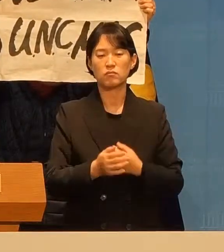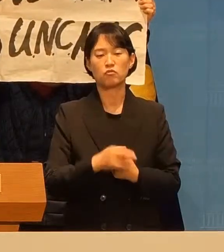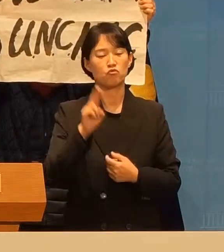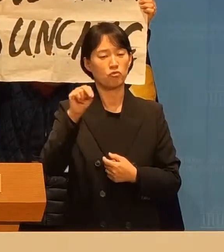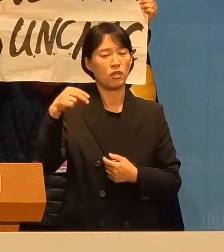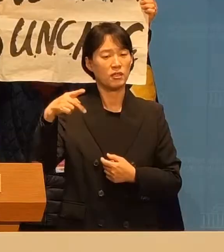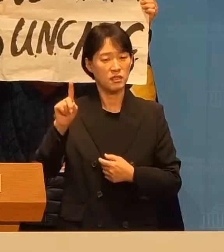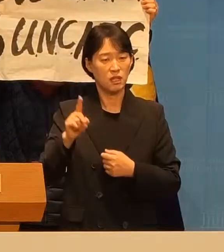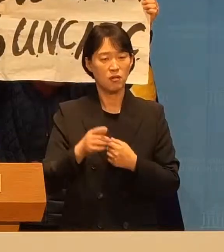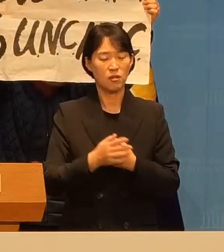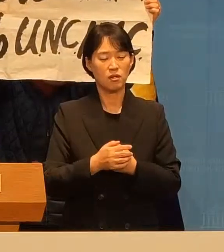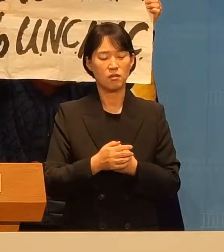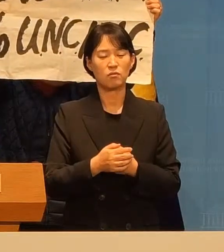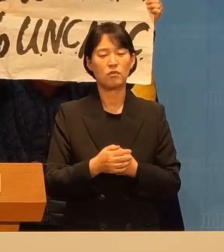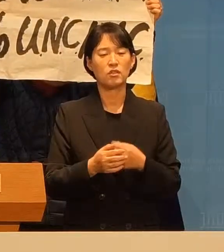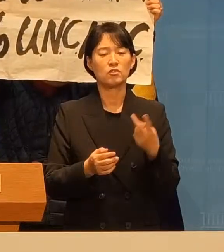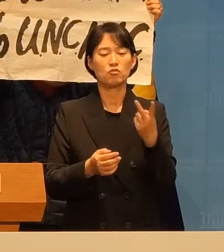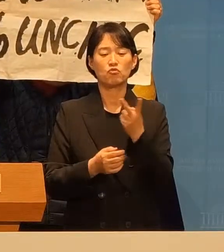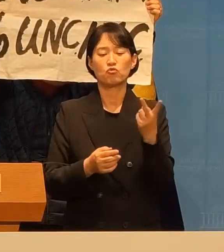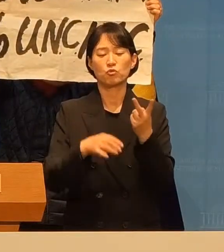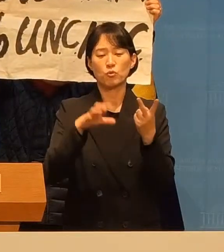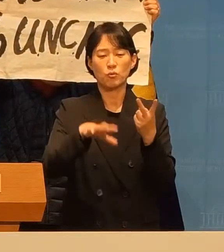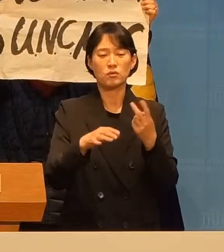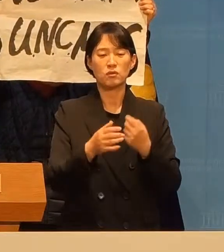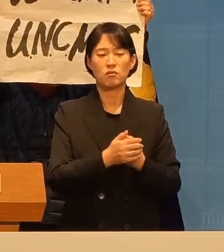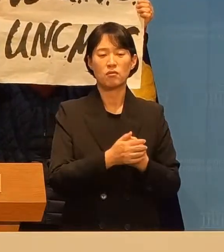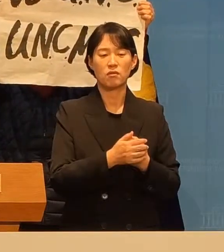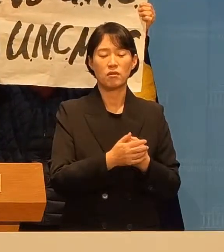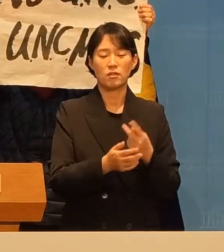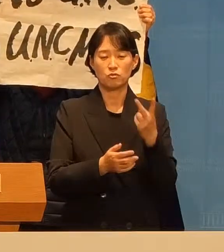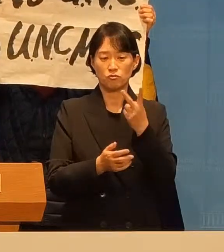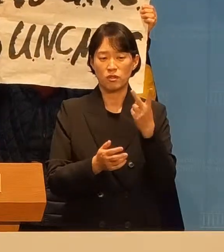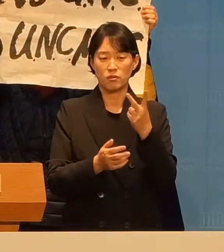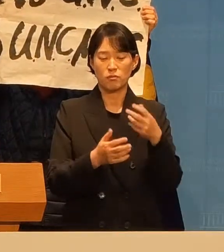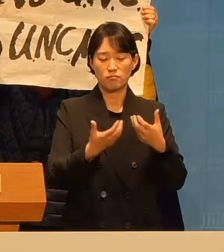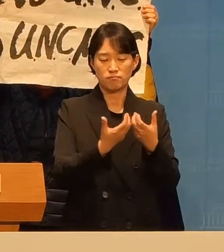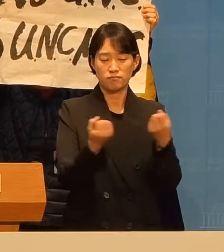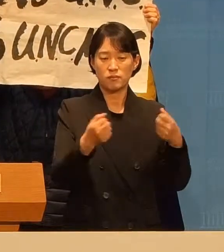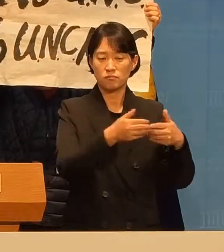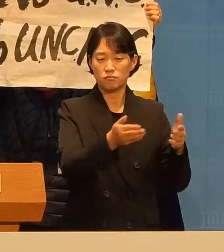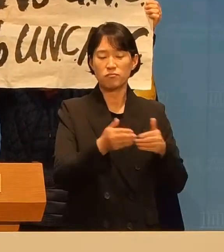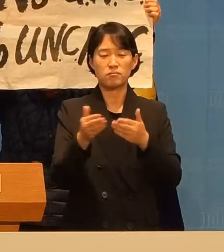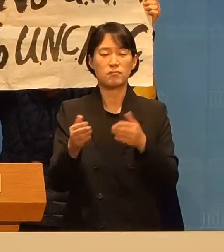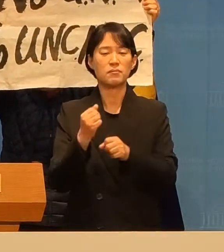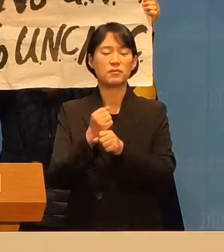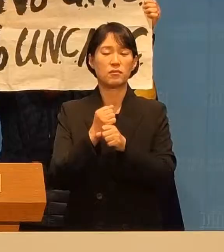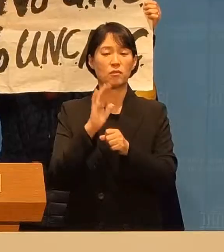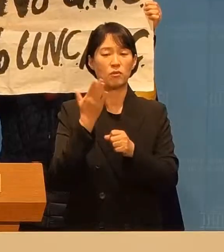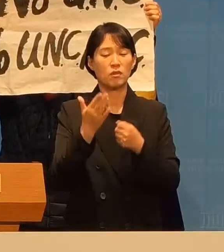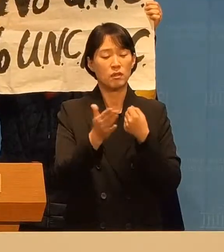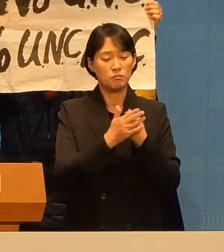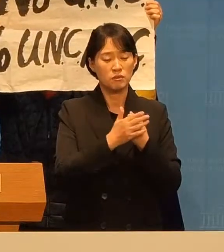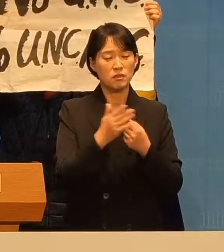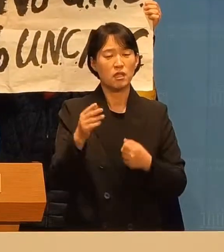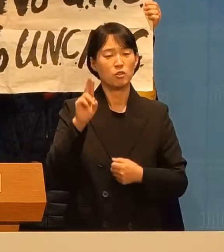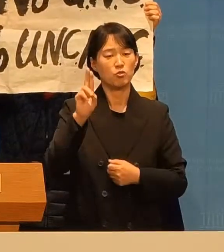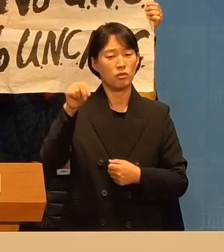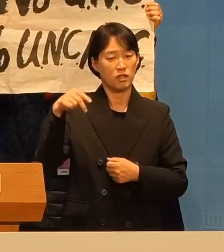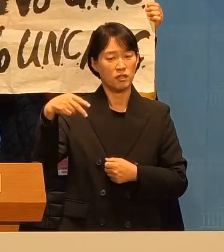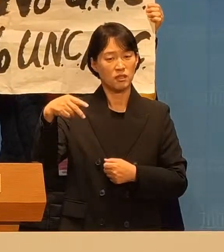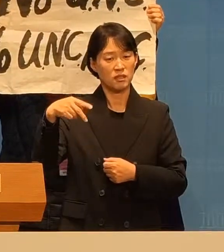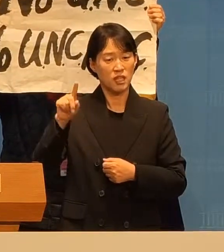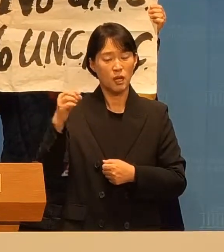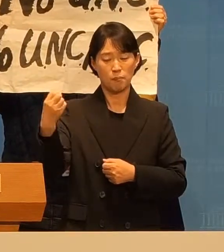유엔사와 인민군 양측이 동수로 구성하게 되어 있습니다. 그렇기 때문에 현재 일방적으로 유엔사가 주장하고